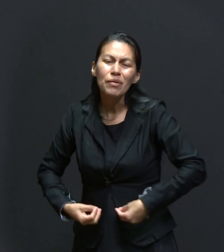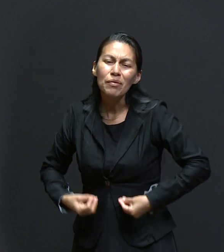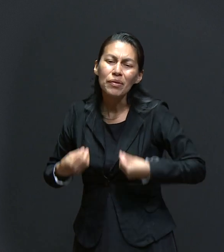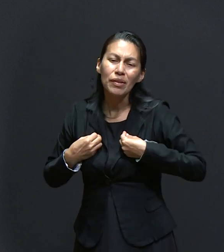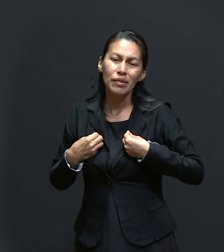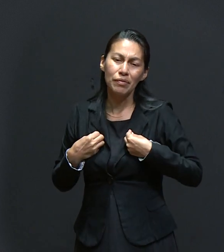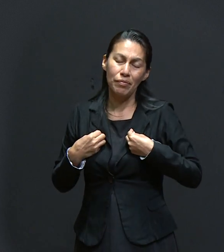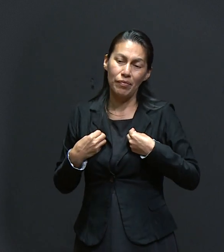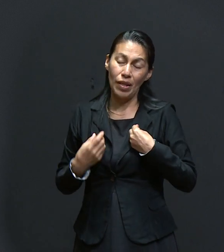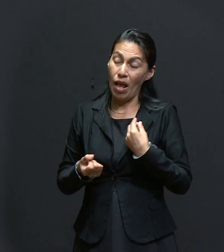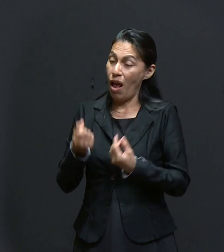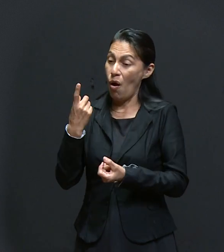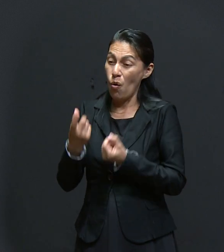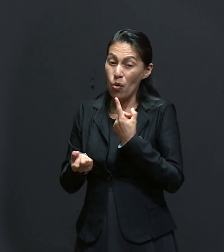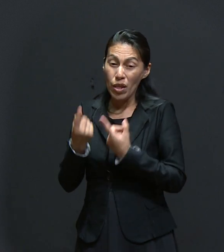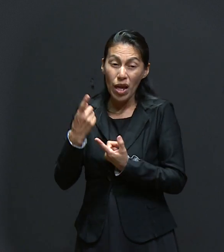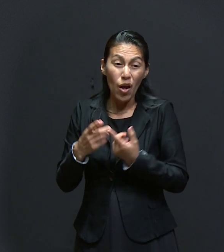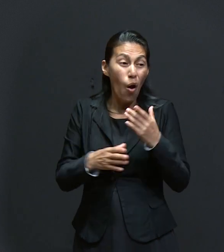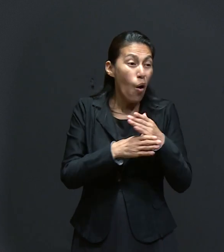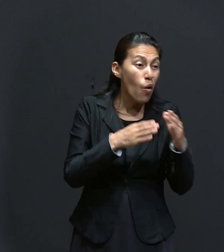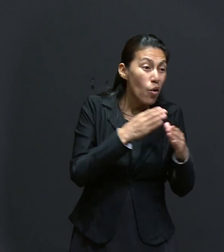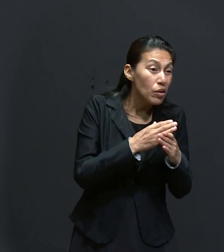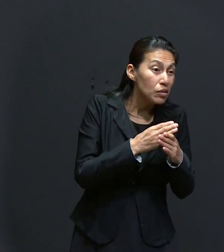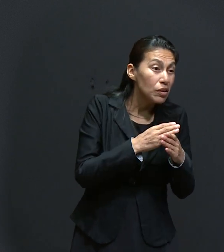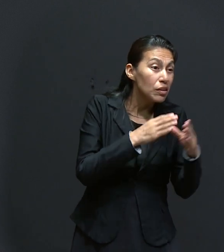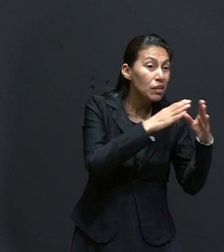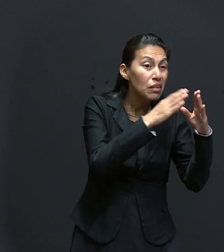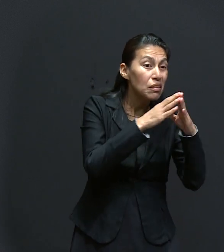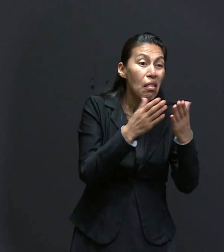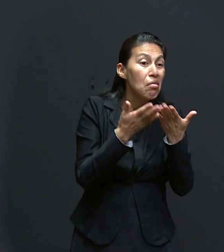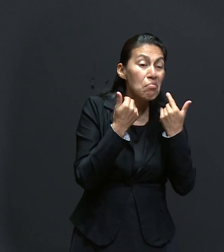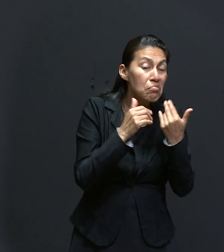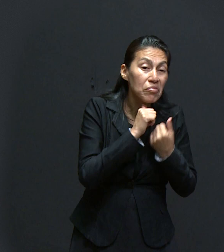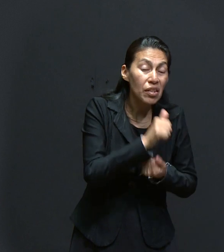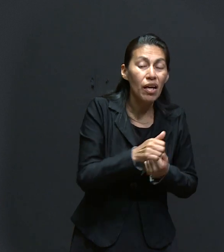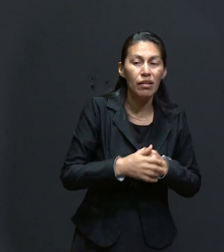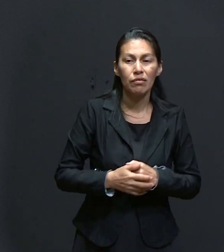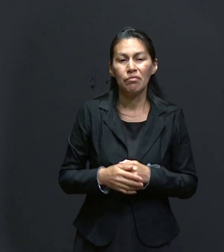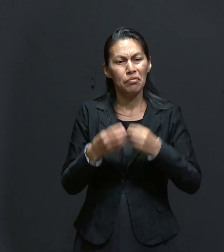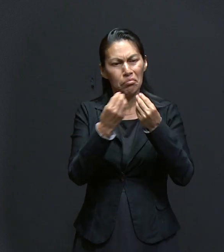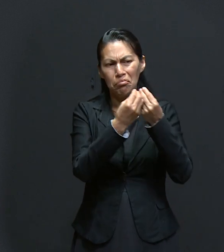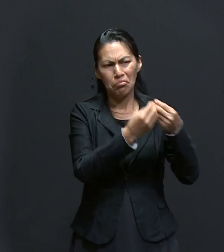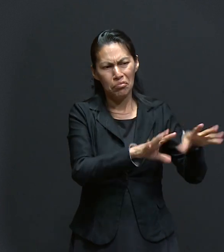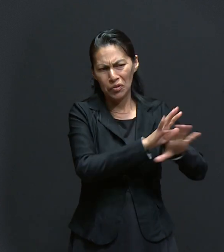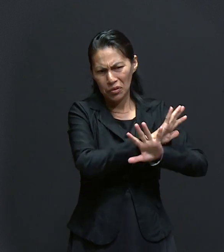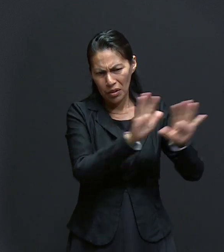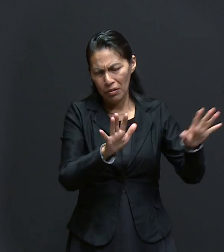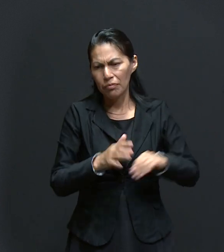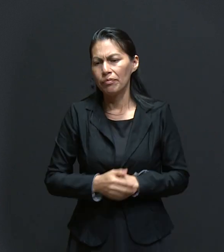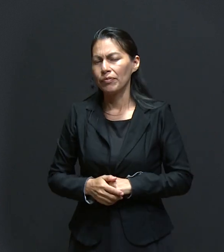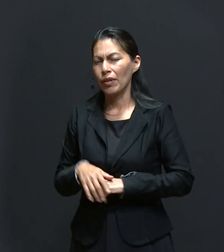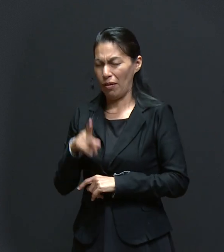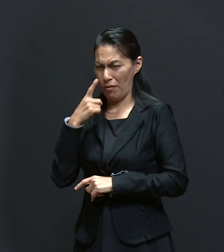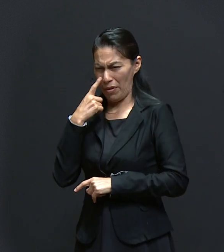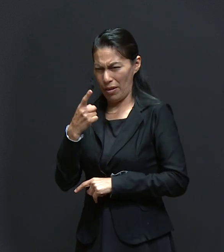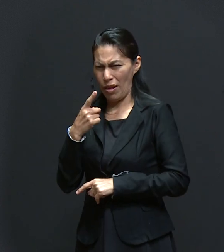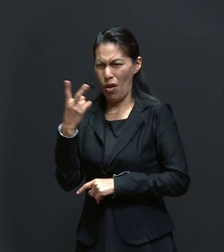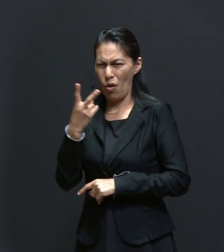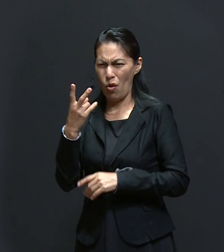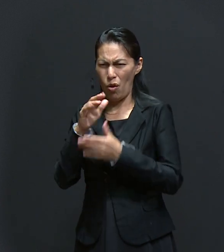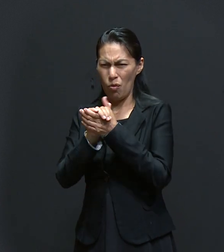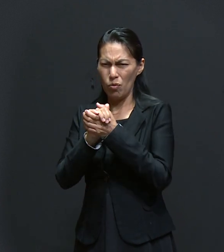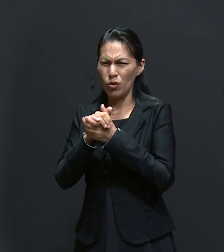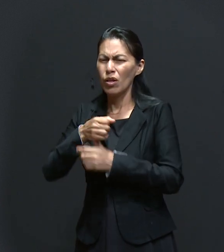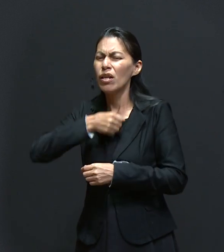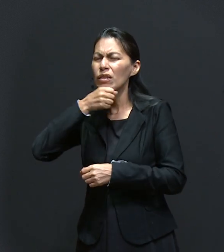el primer auxilio ayudar a personas porque ya perdieron todo imagínate una pareja anciana dice en